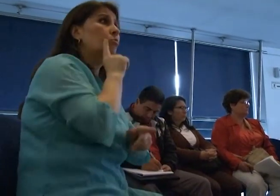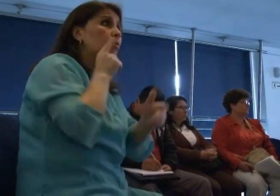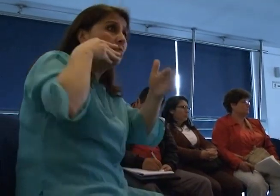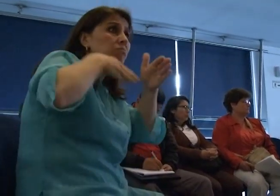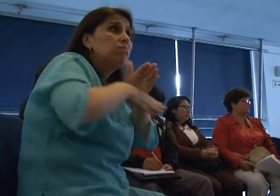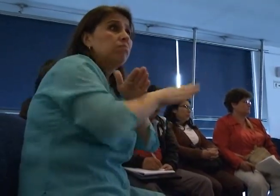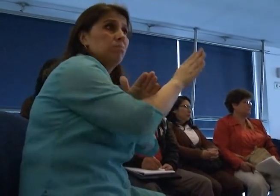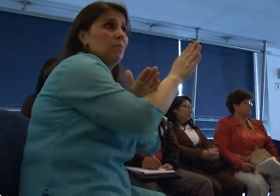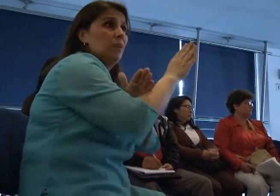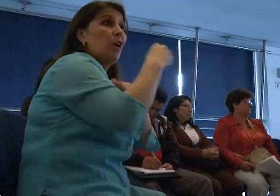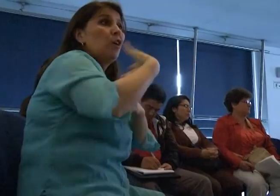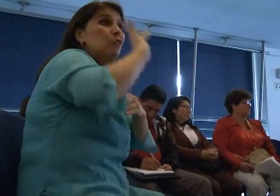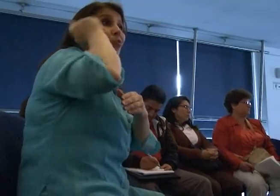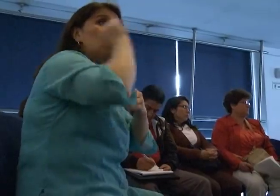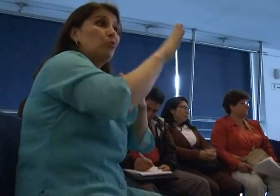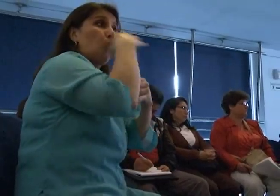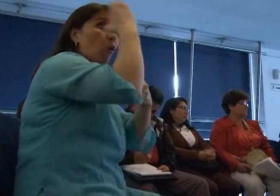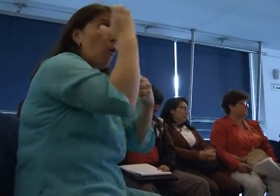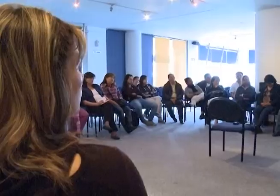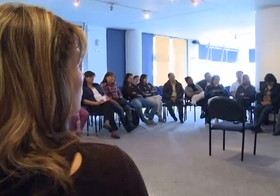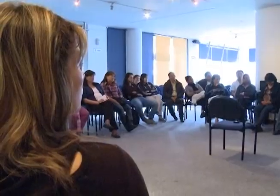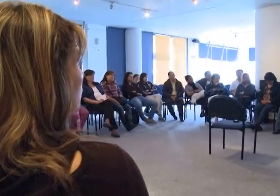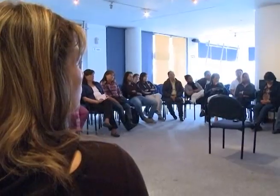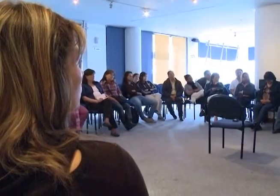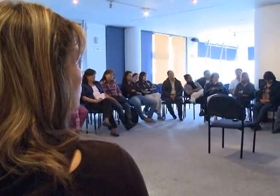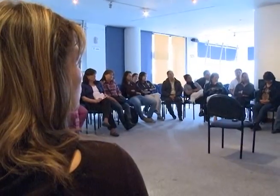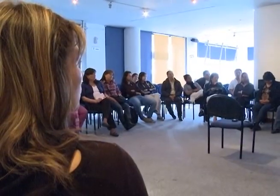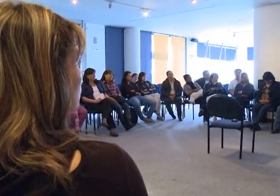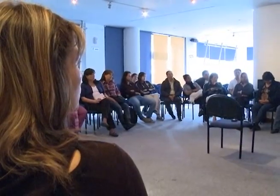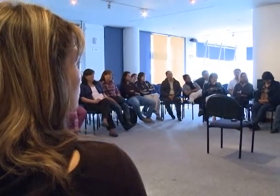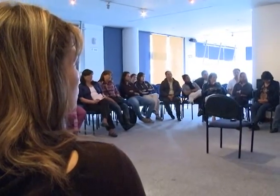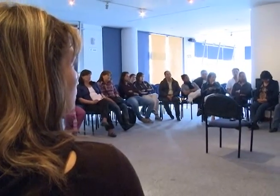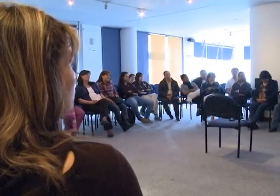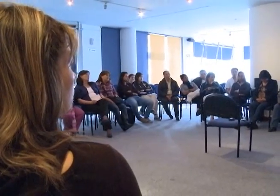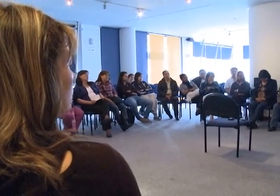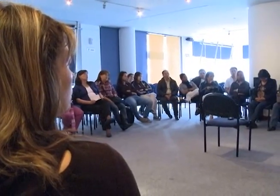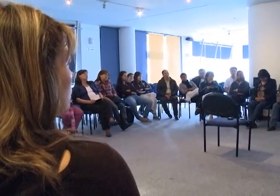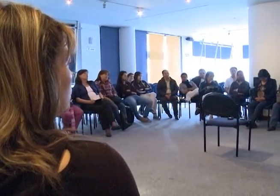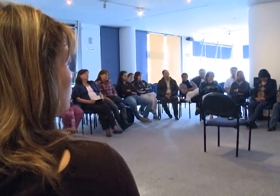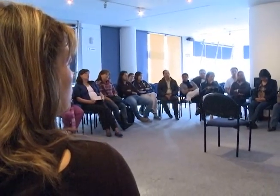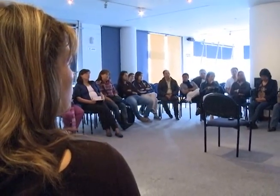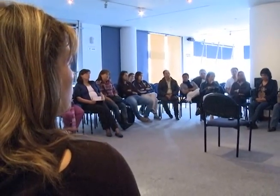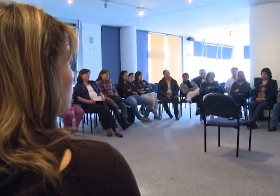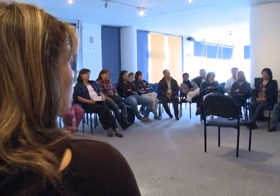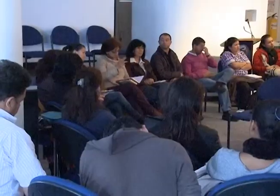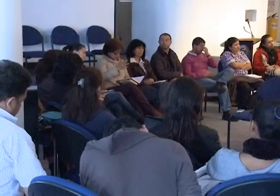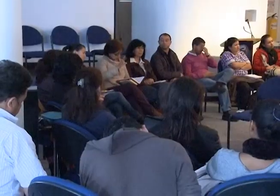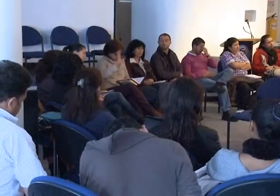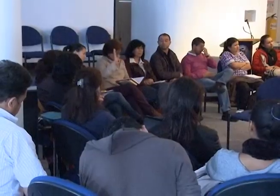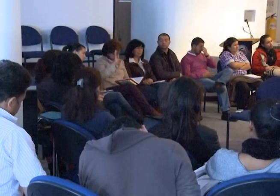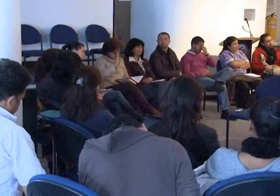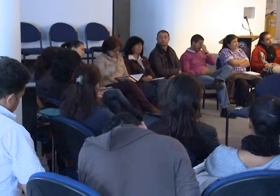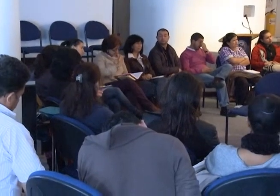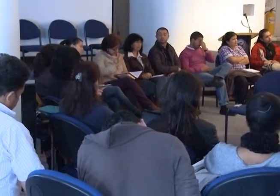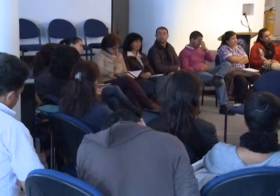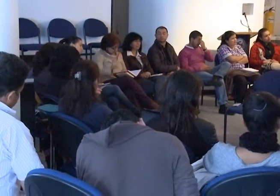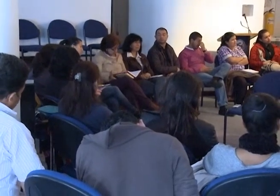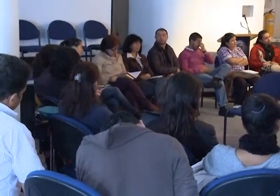consultada la universidad de manera casi constante. Y también desde las investigaciones, porque desde